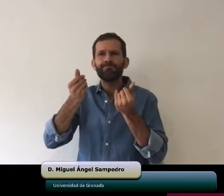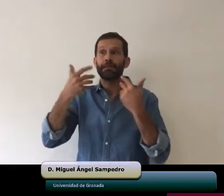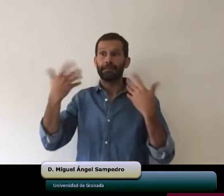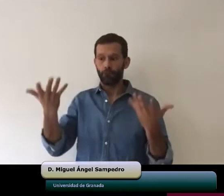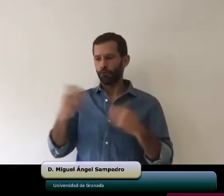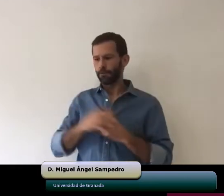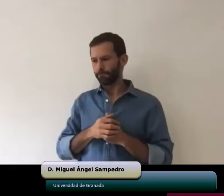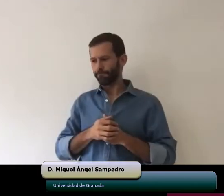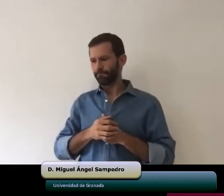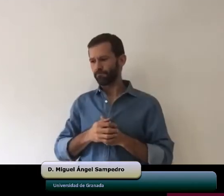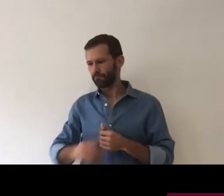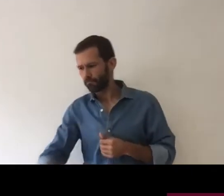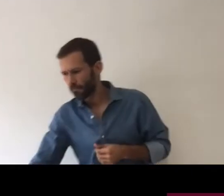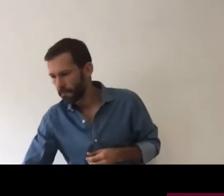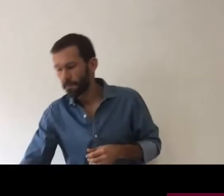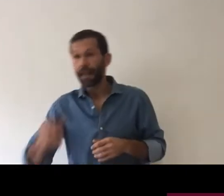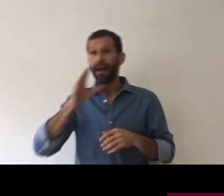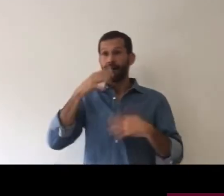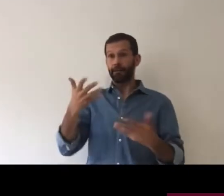gestos,